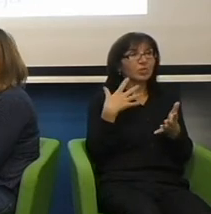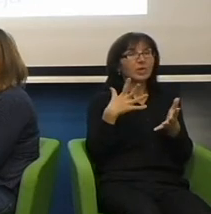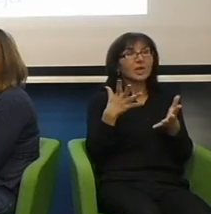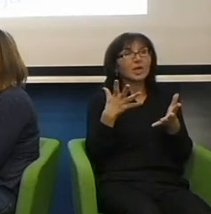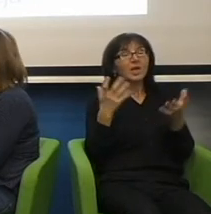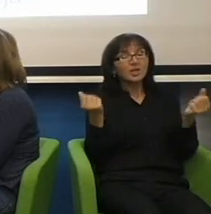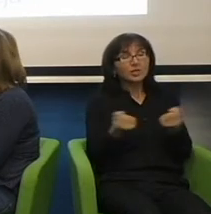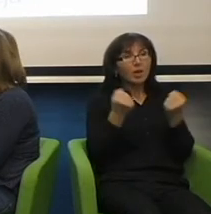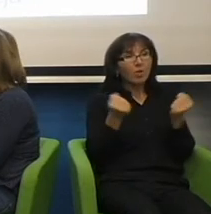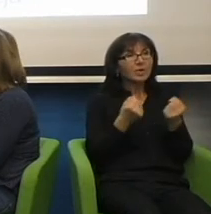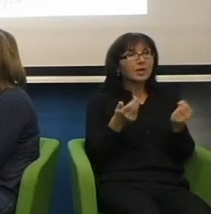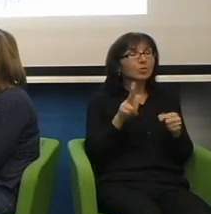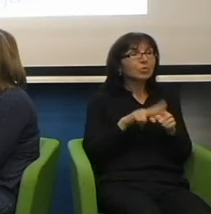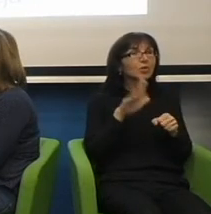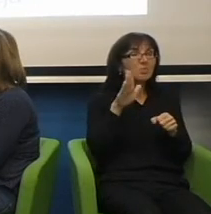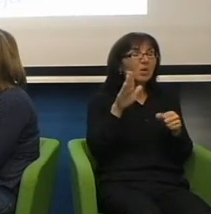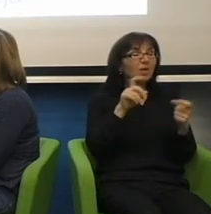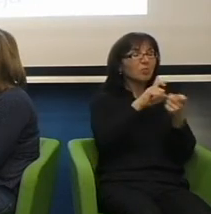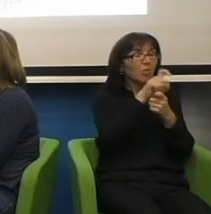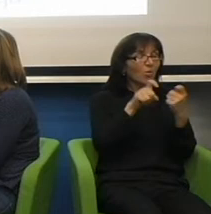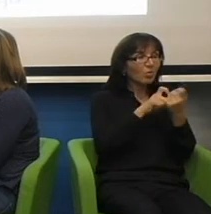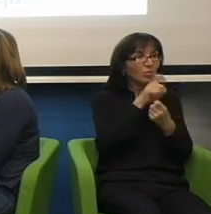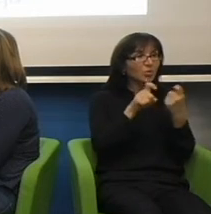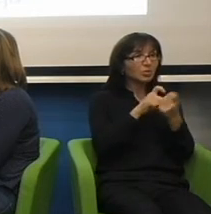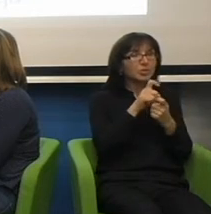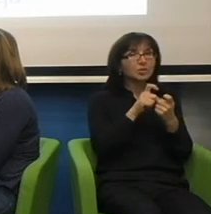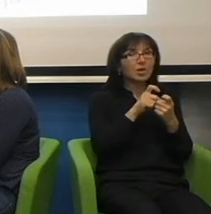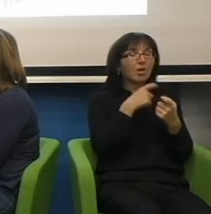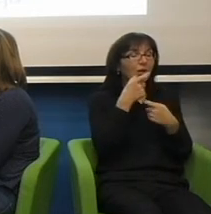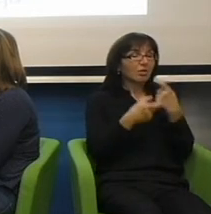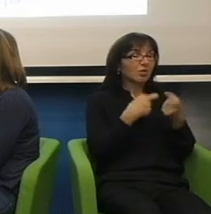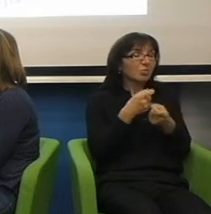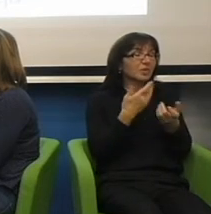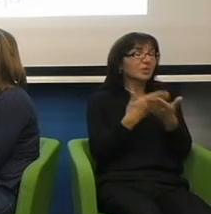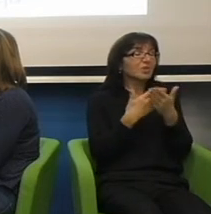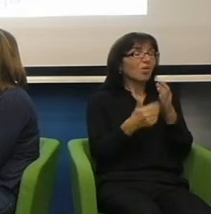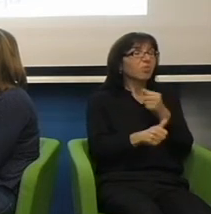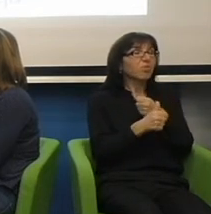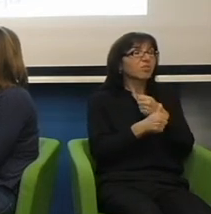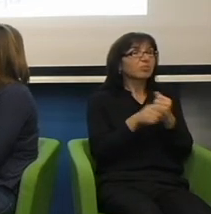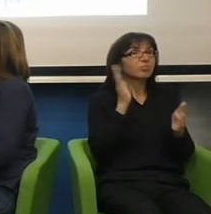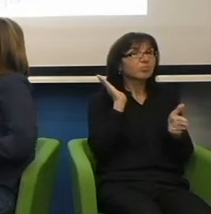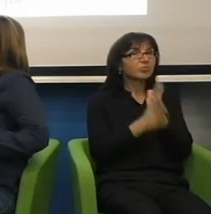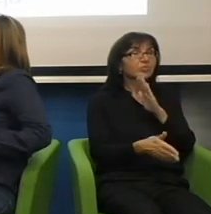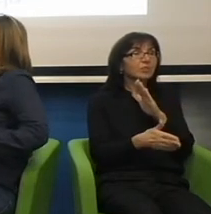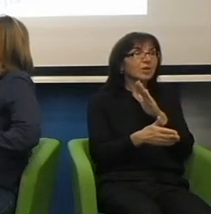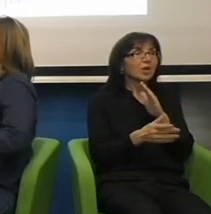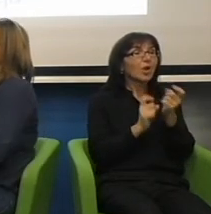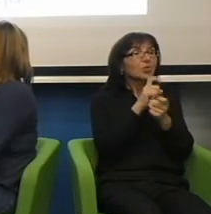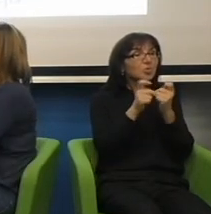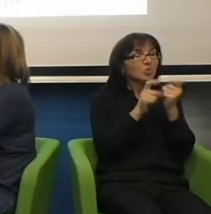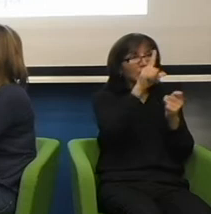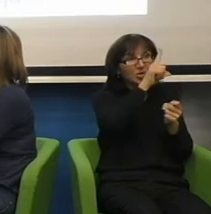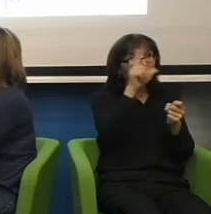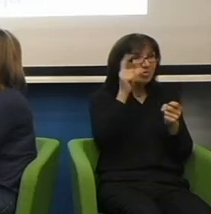zakrojone działania, które miały ich poróżnić. No, robili to z prostego powodu, tak, że skłóceni ludzie są